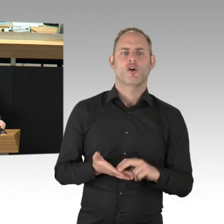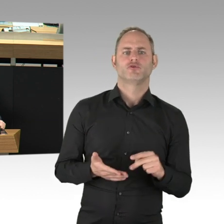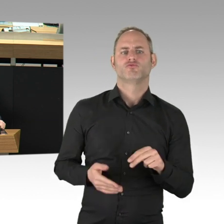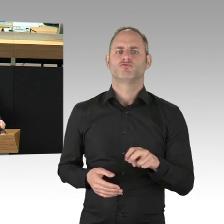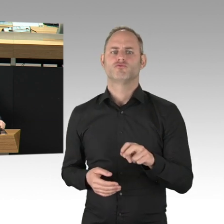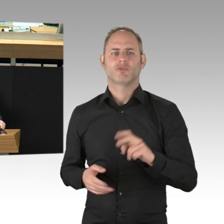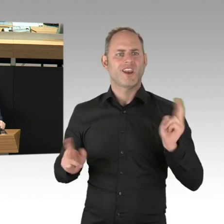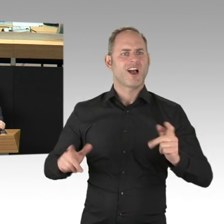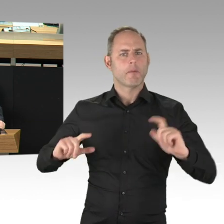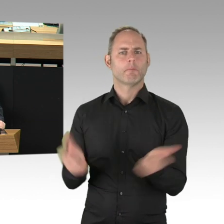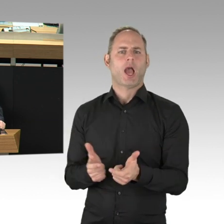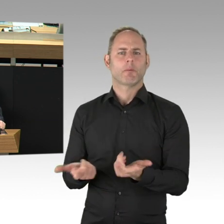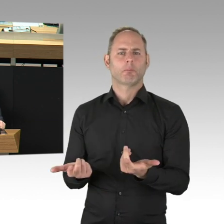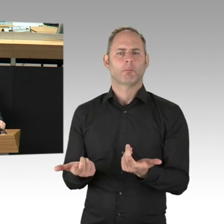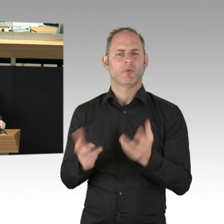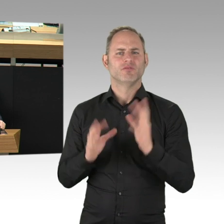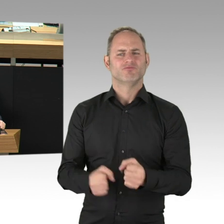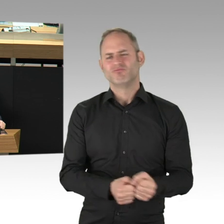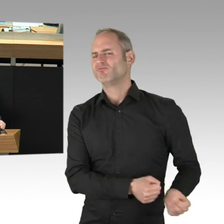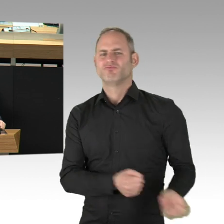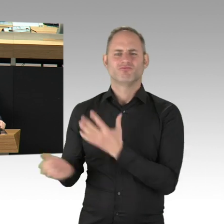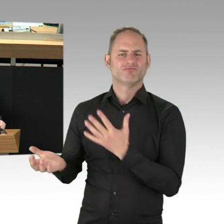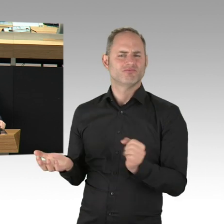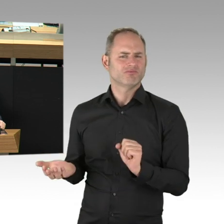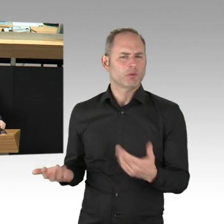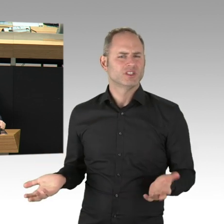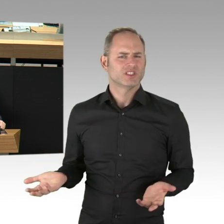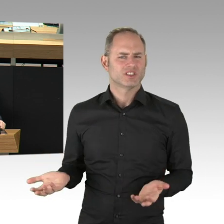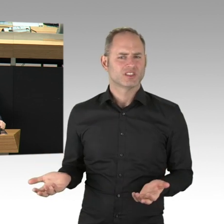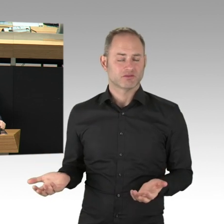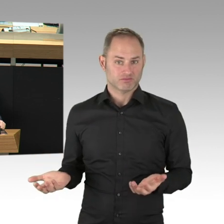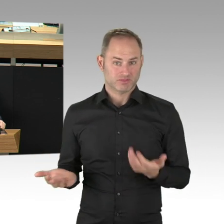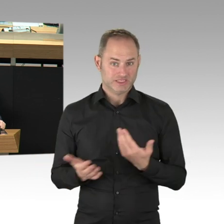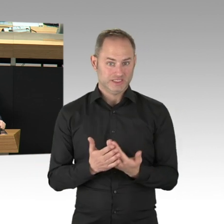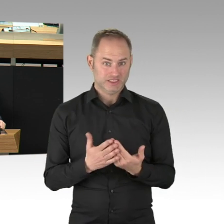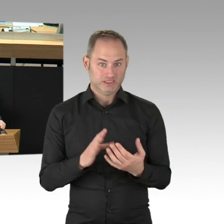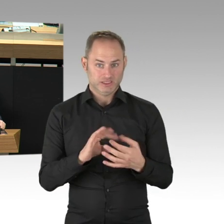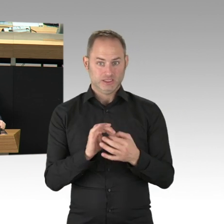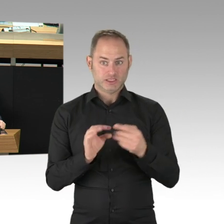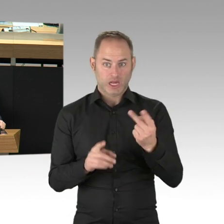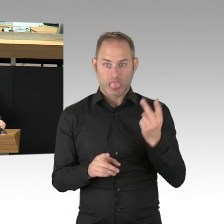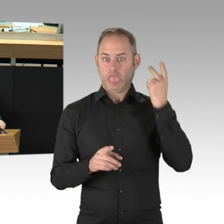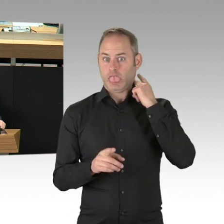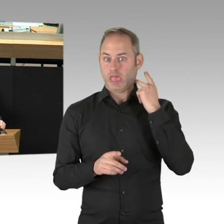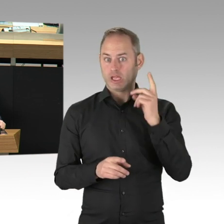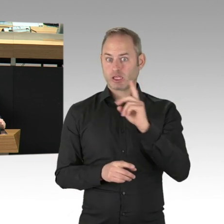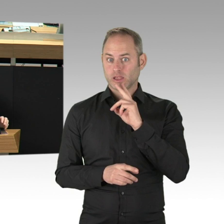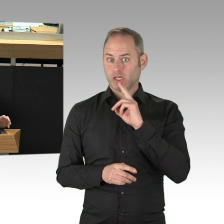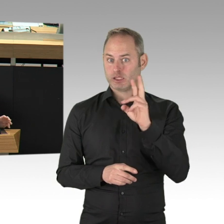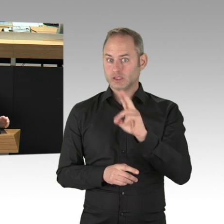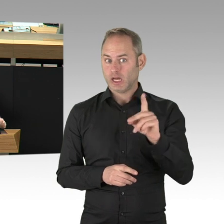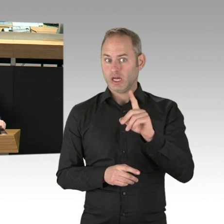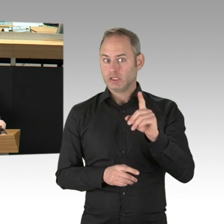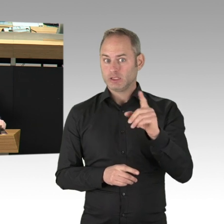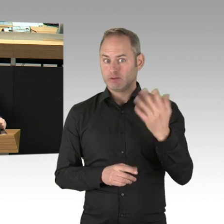abstoßendes, menschenfeindliches, antisemitisches Zweckbündnis, das wir längst überwunden glaubten. Aber es